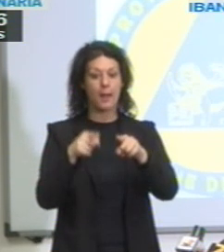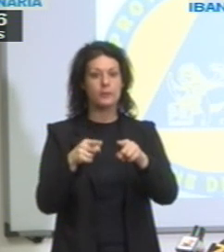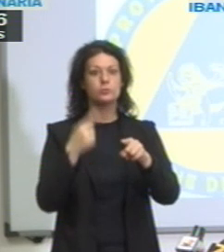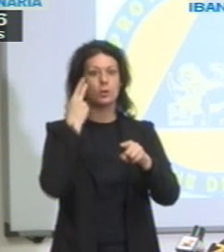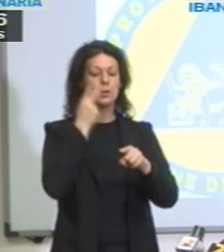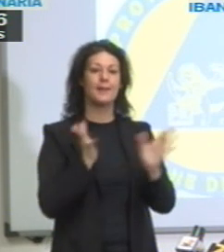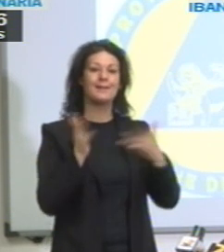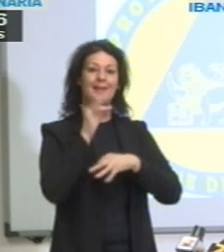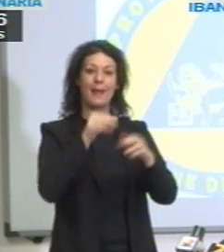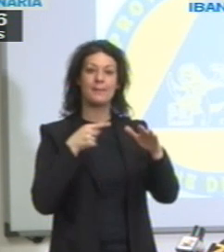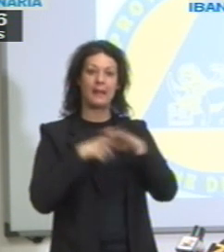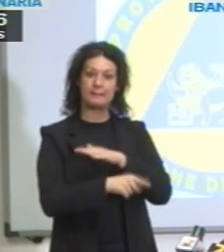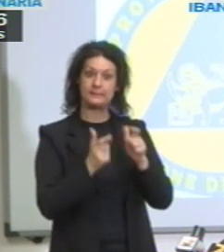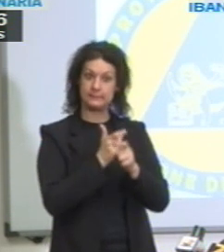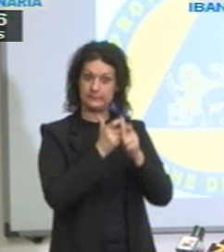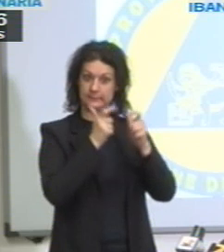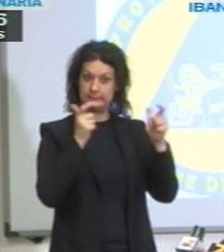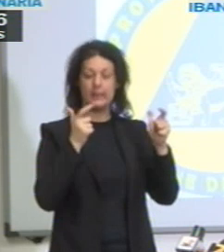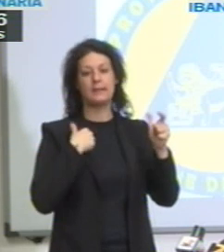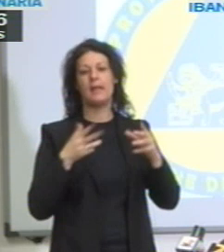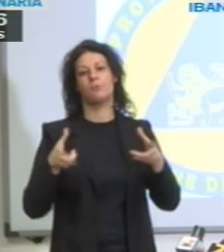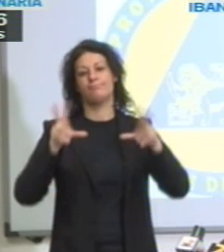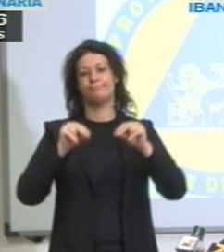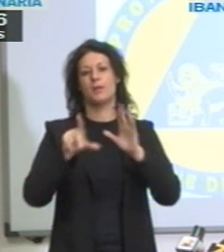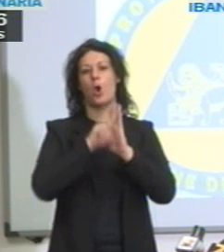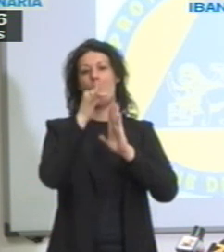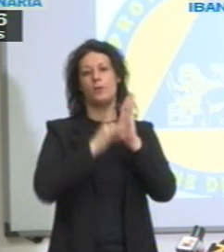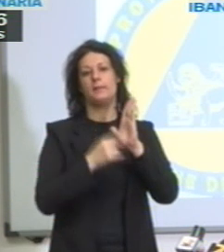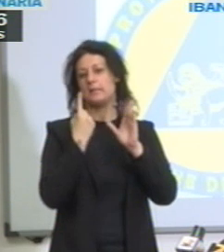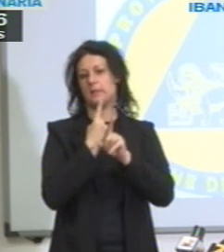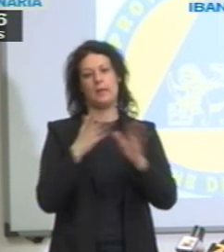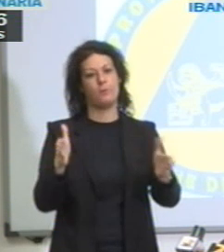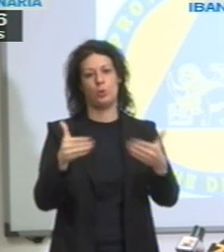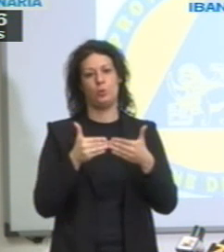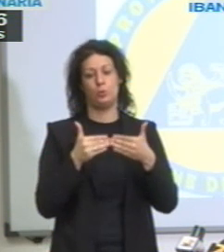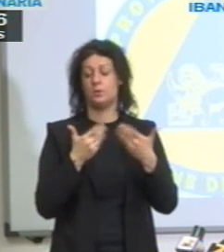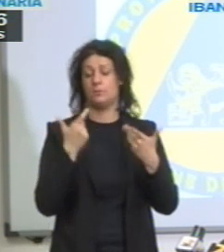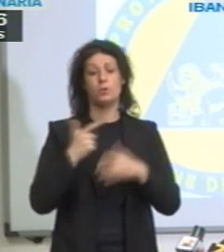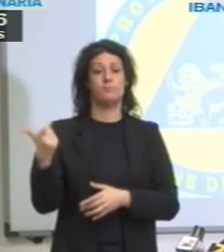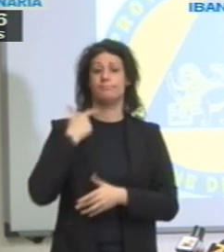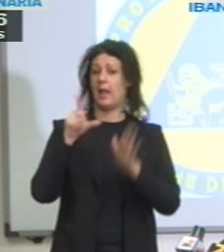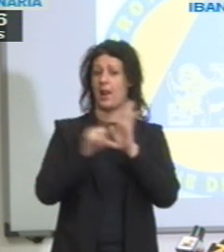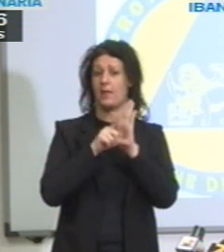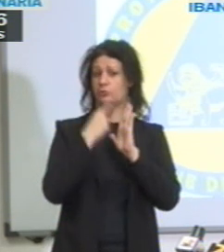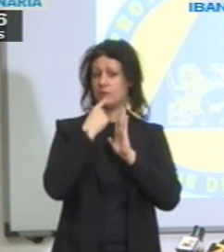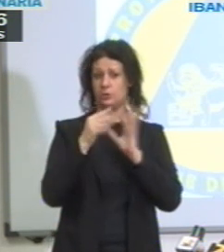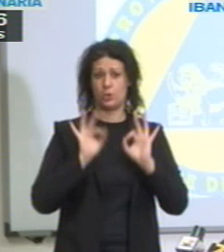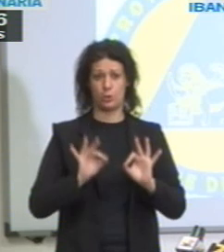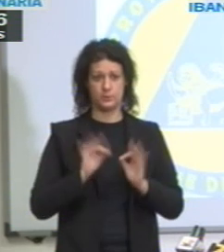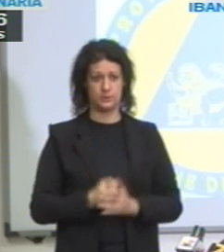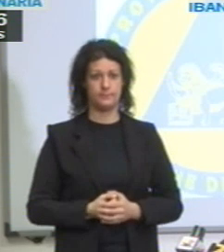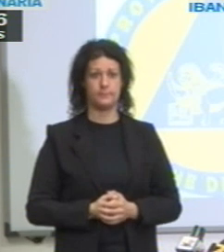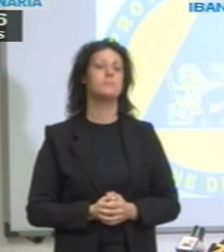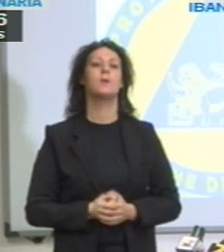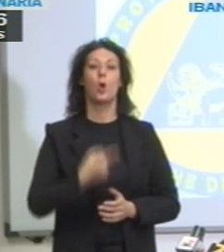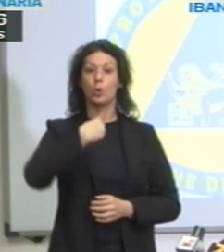chiudere, cioè. Ma questo ce lo impone la legge, cioè non è che ce lo inventiamo noi perché siamo dei dittatori, cioè qualcuno non ha ben capito